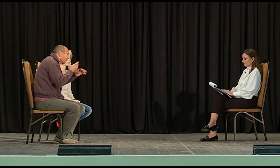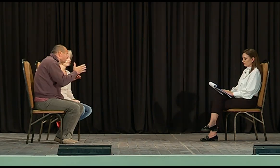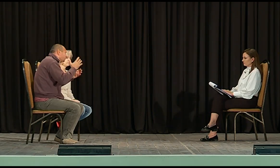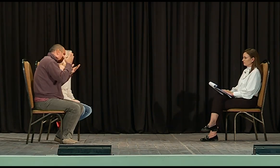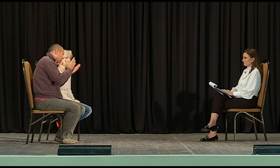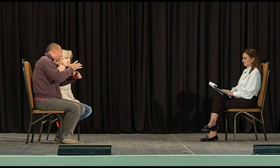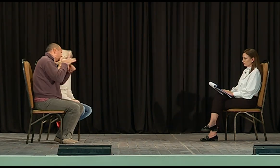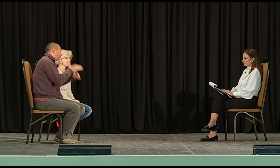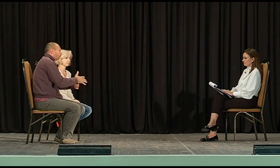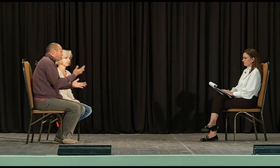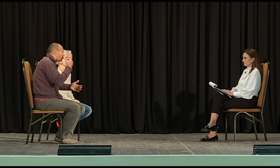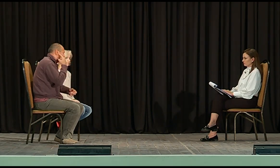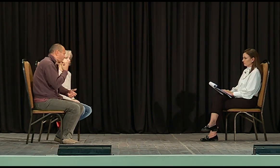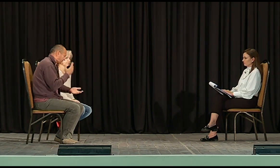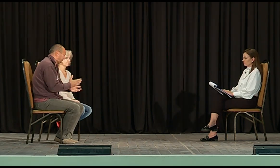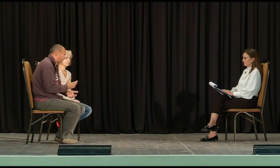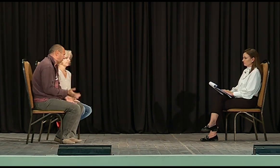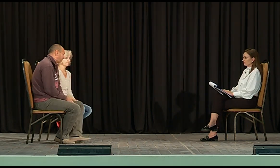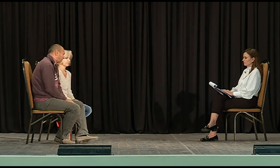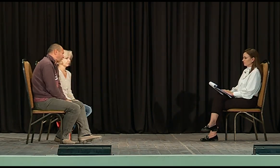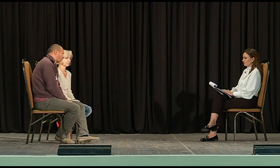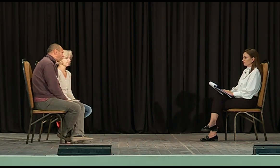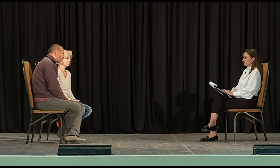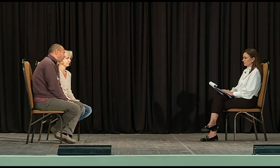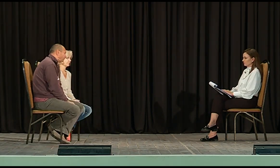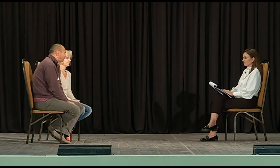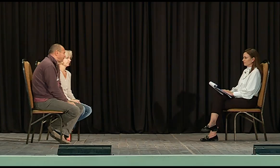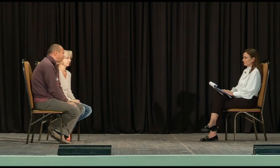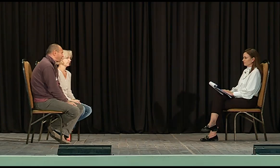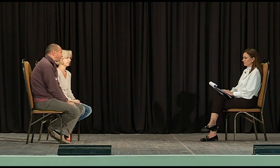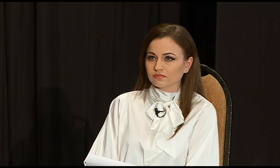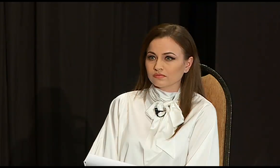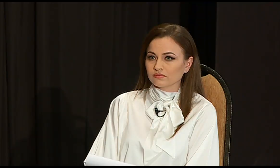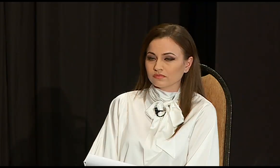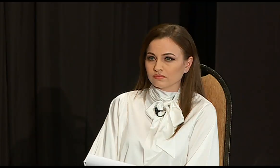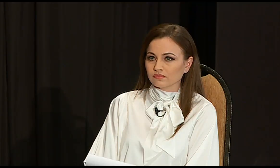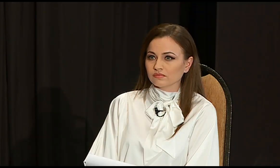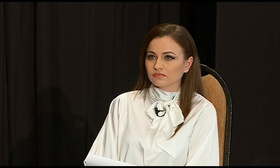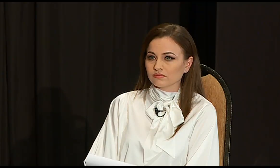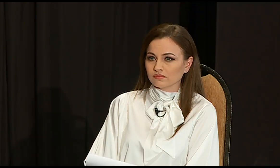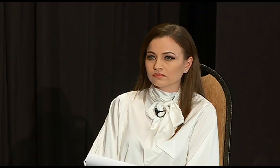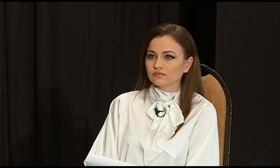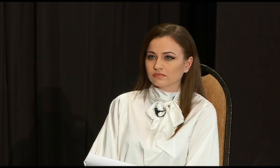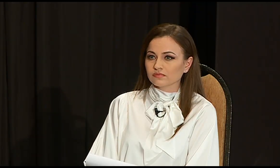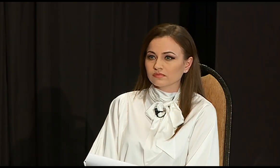aceleași necesități am ca și oamenii care aud. Dar încearcă să găsești un lucru cu 10.000 de lei plătit. Nu este